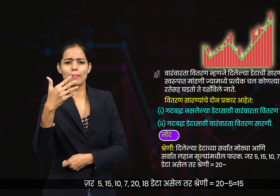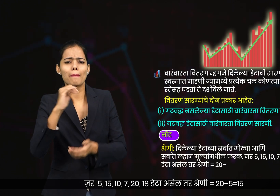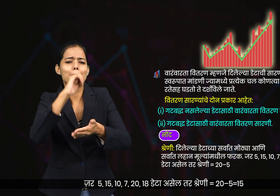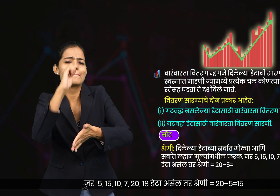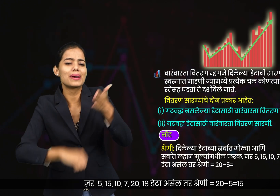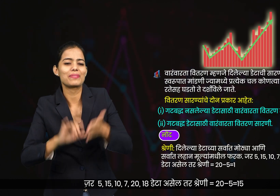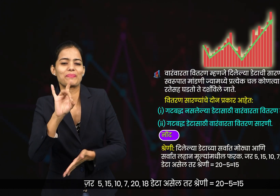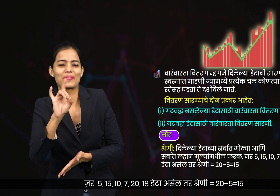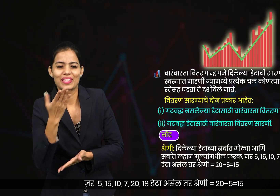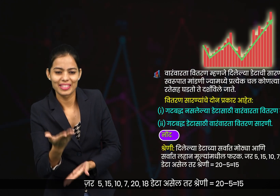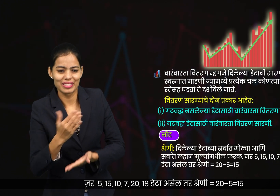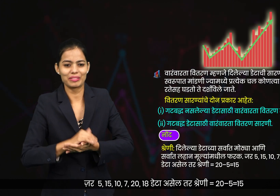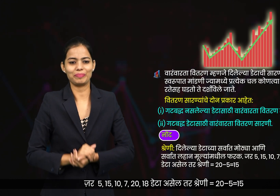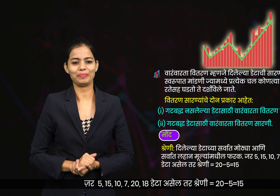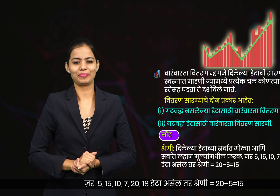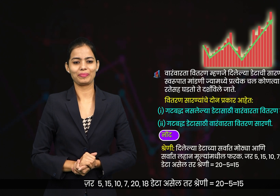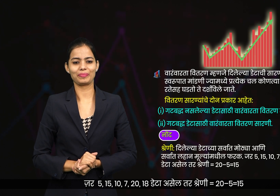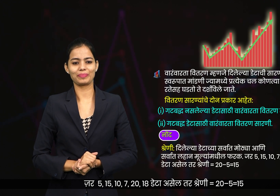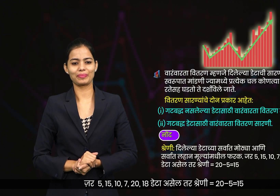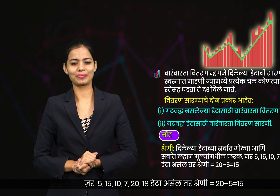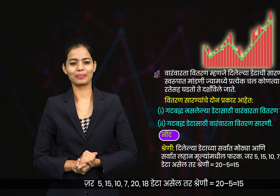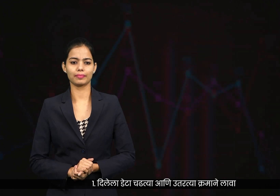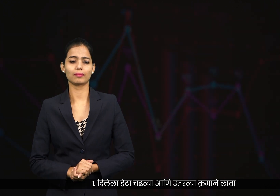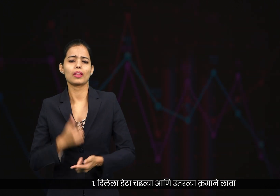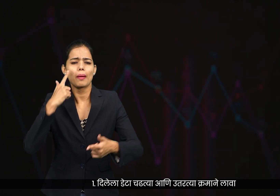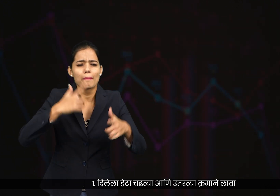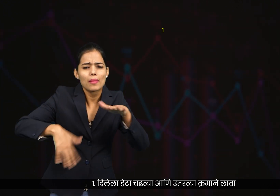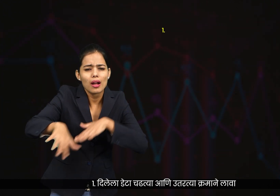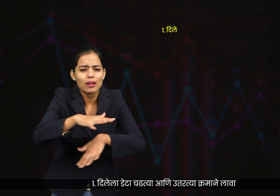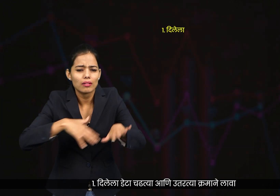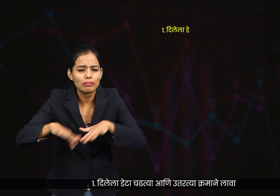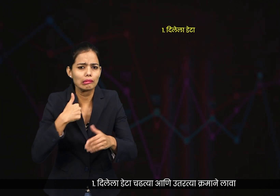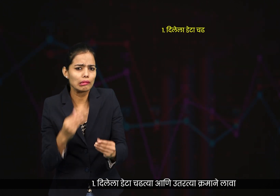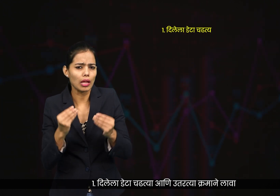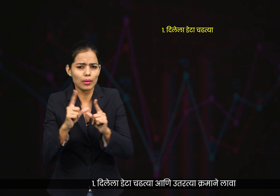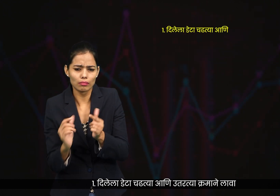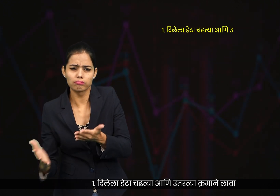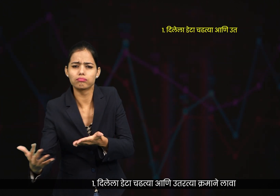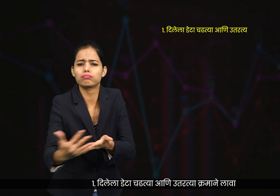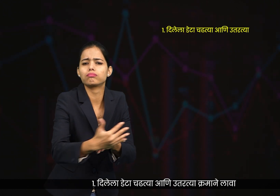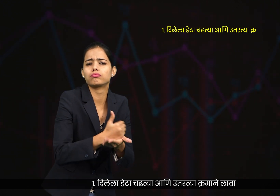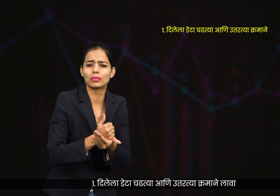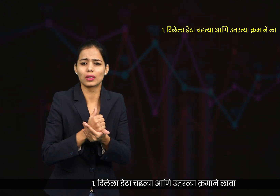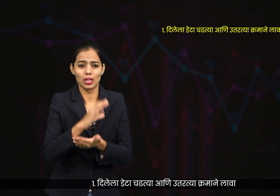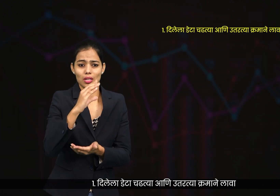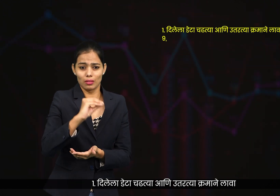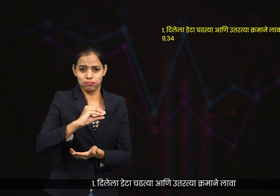बरोबर 20 वजा 5 बरोबर 15। दिलेला डेटा चढत्या आणि उतरत्या क्रमाने लावा।